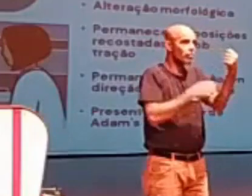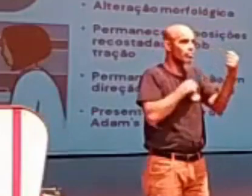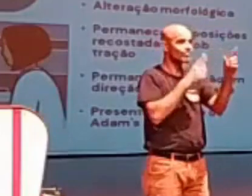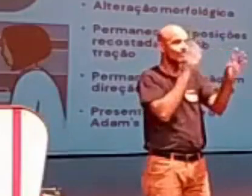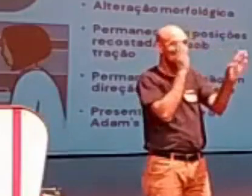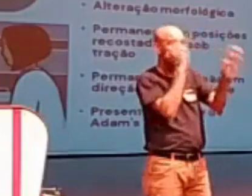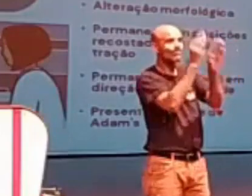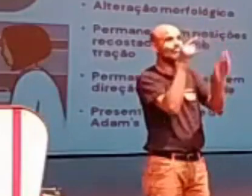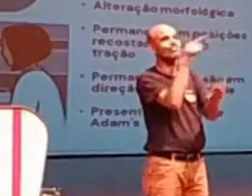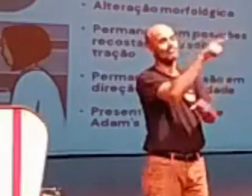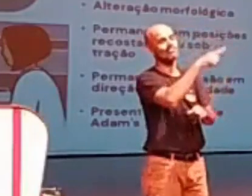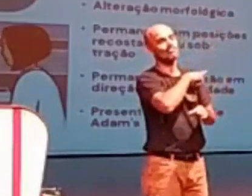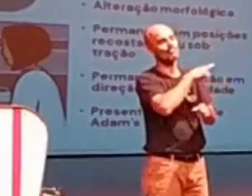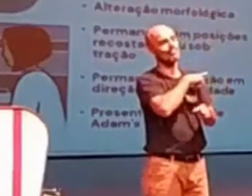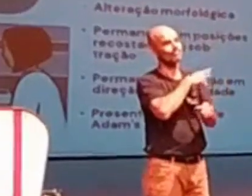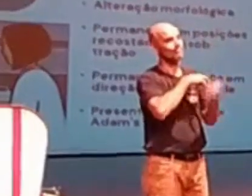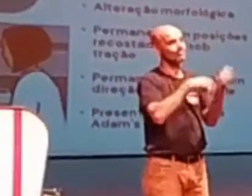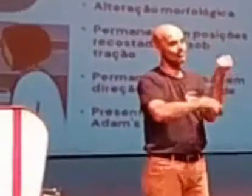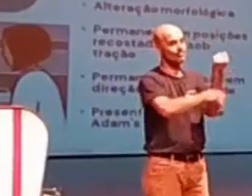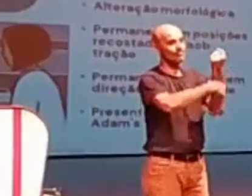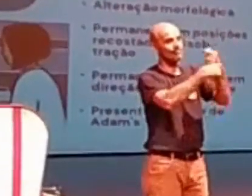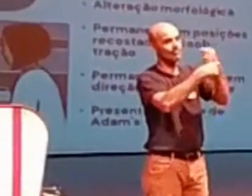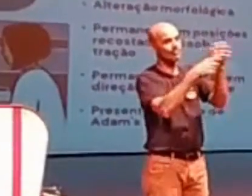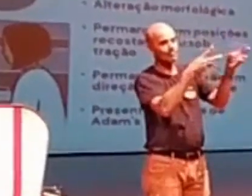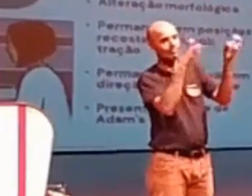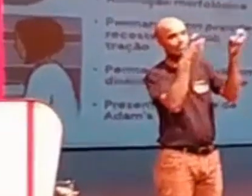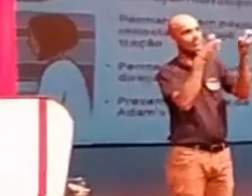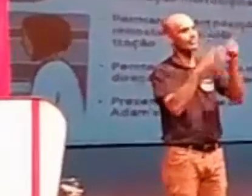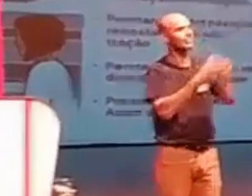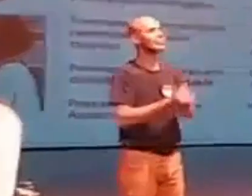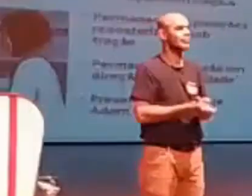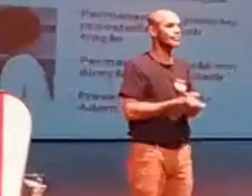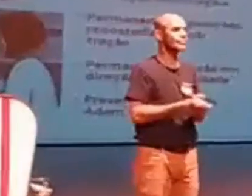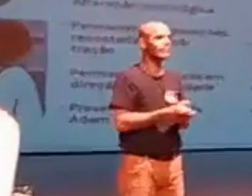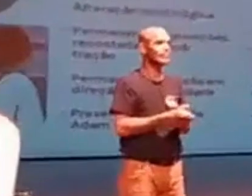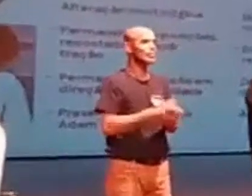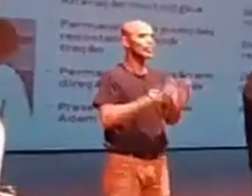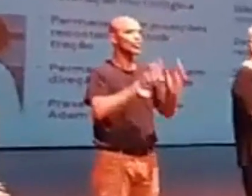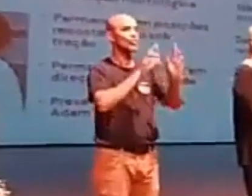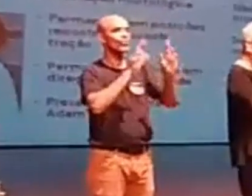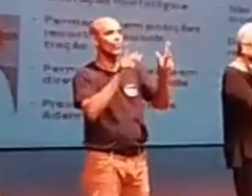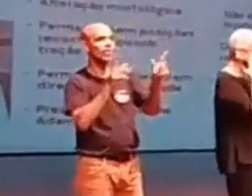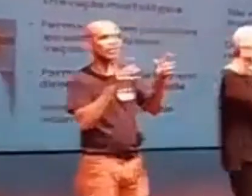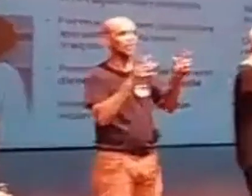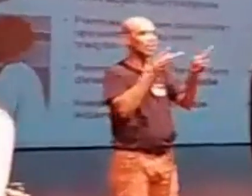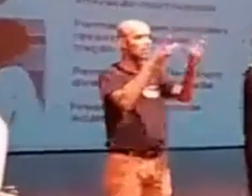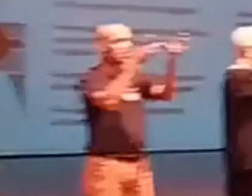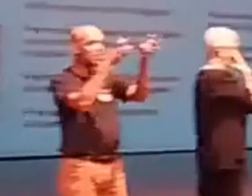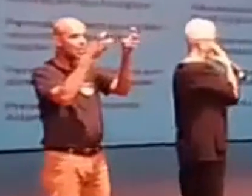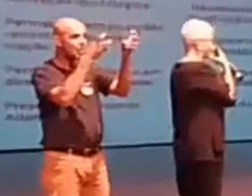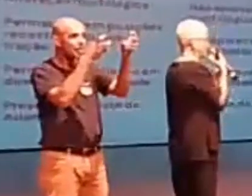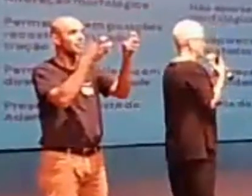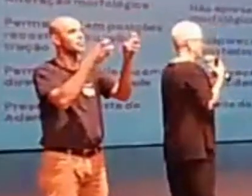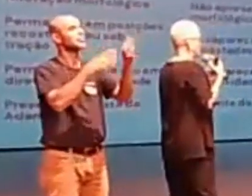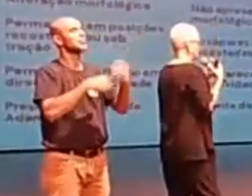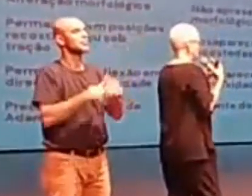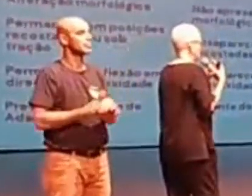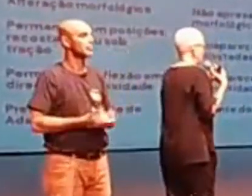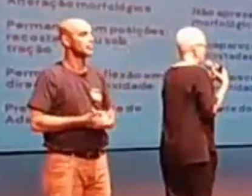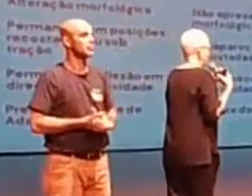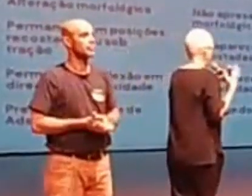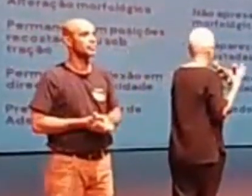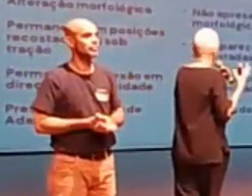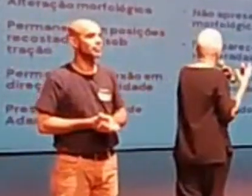residual dela fica lá. Então eu já começo a ter uma outra condição na minha mão, eu já começo a ter